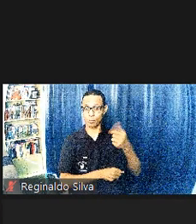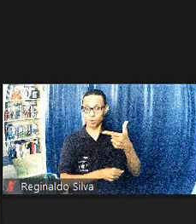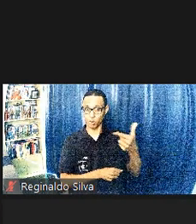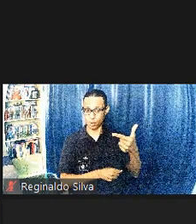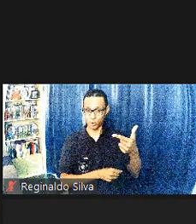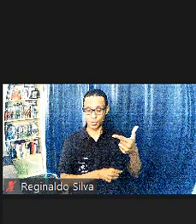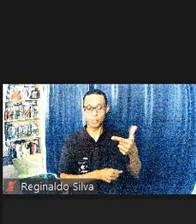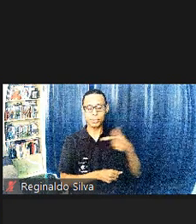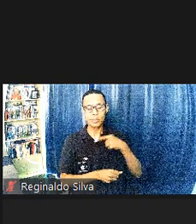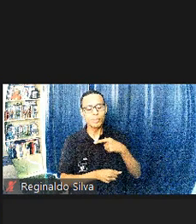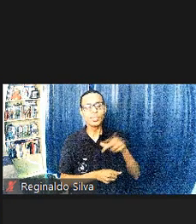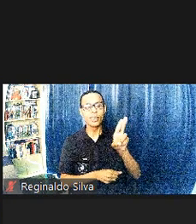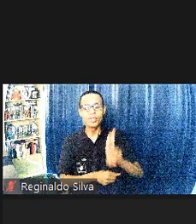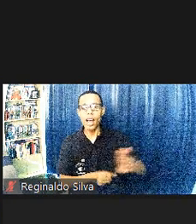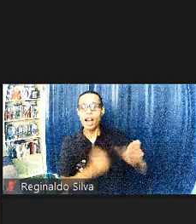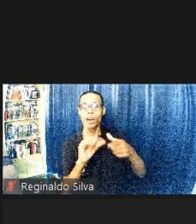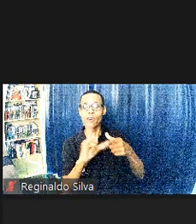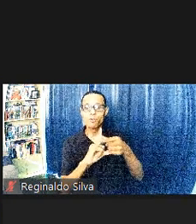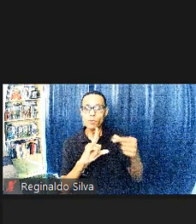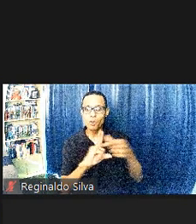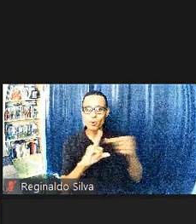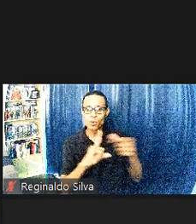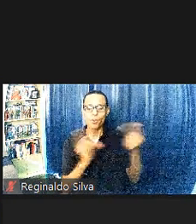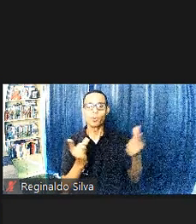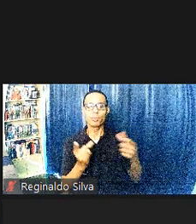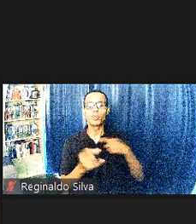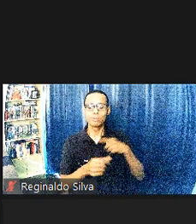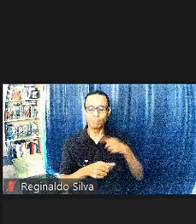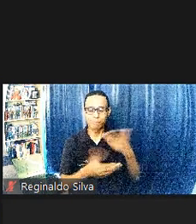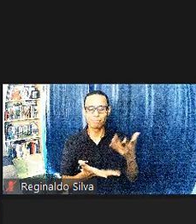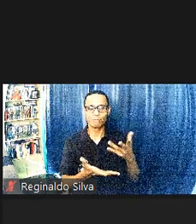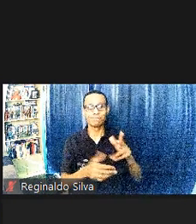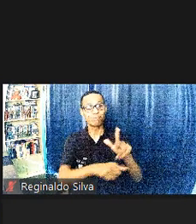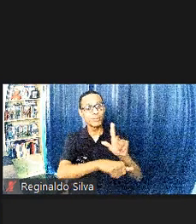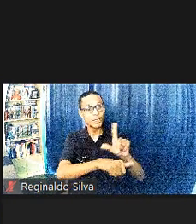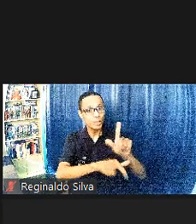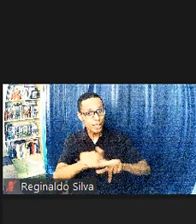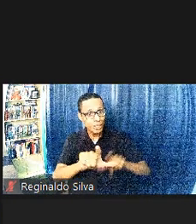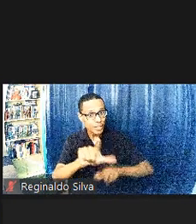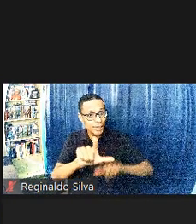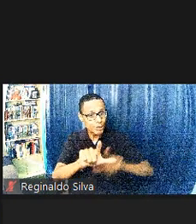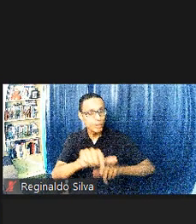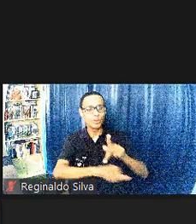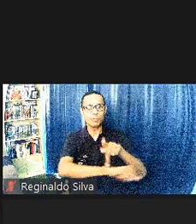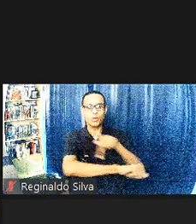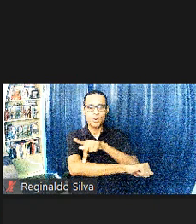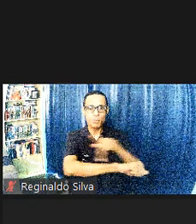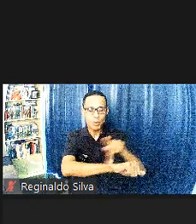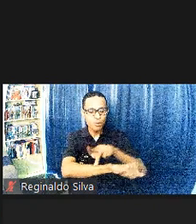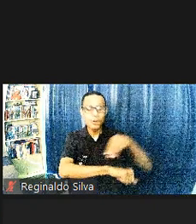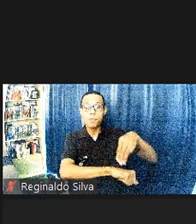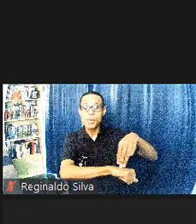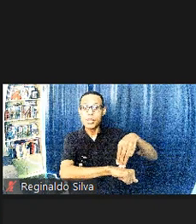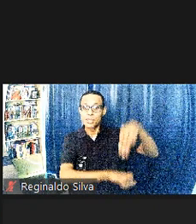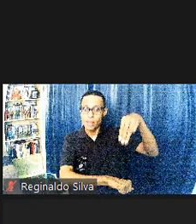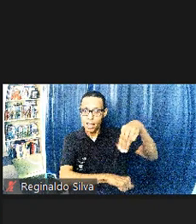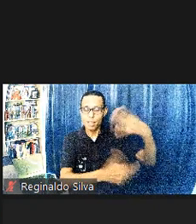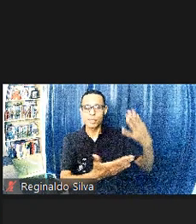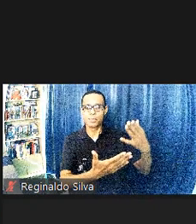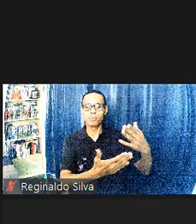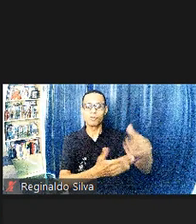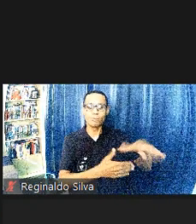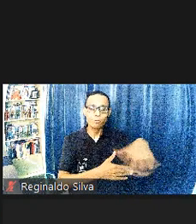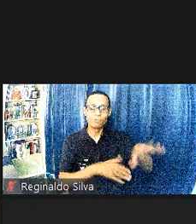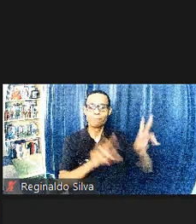UFOP, a Federal de Ouro Preto, possui mestrado em Educação pela Unifal, licenciado em segunda licenciatura